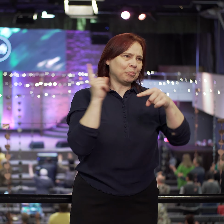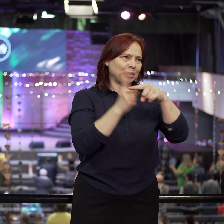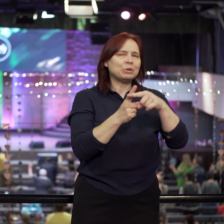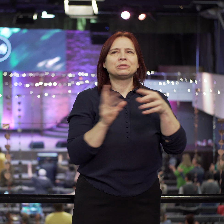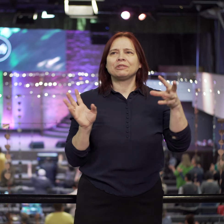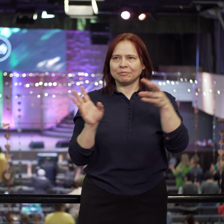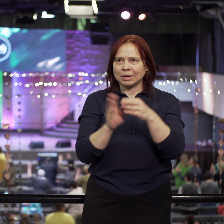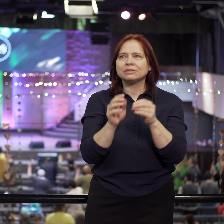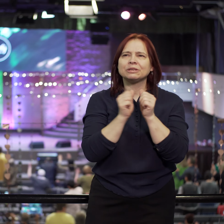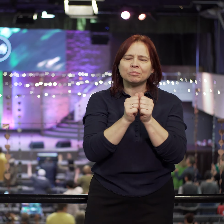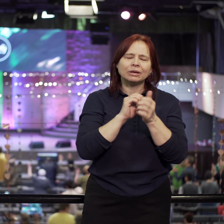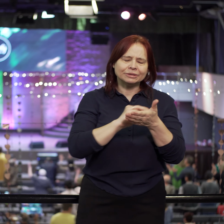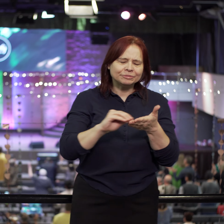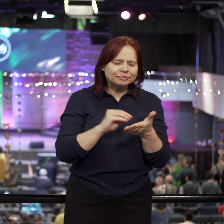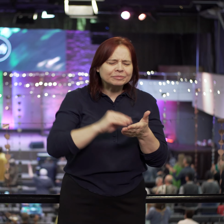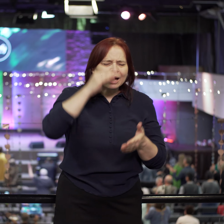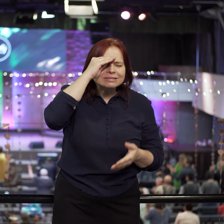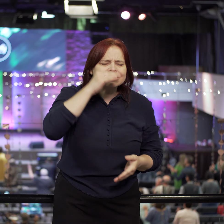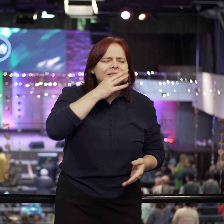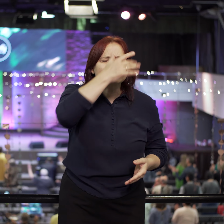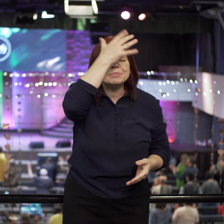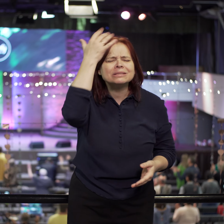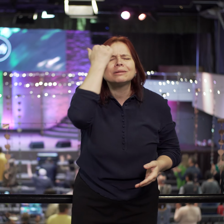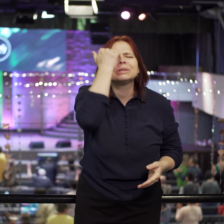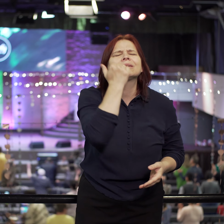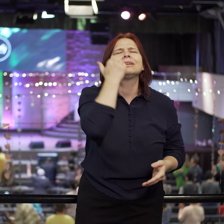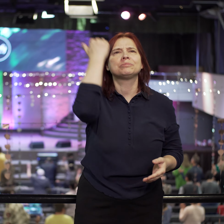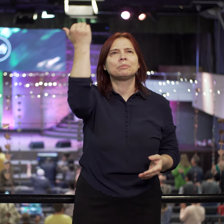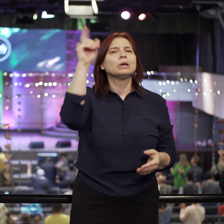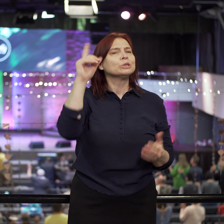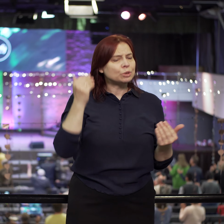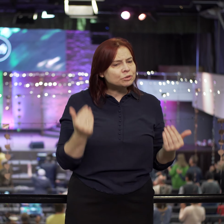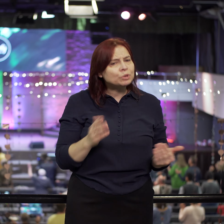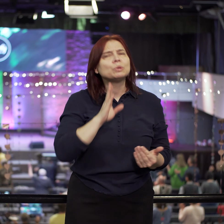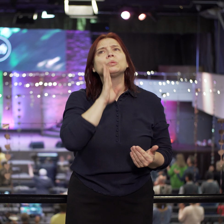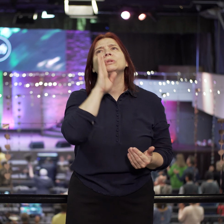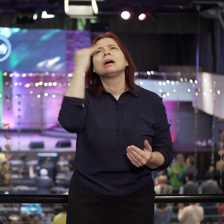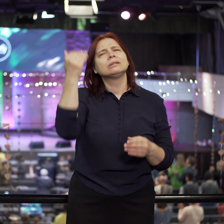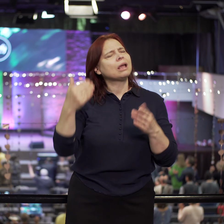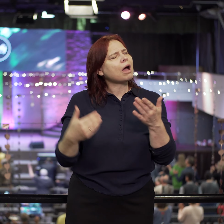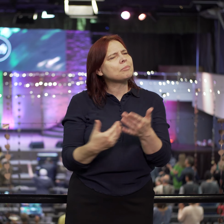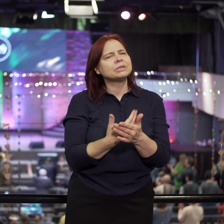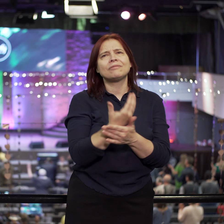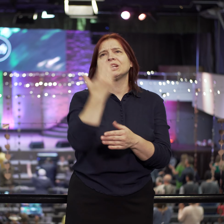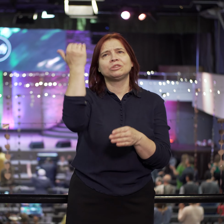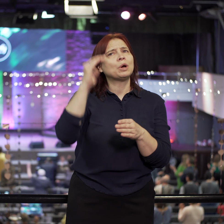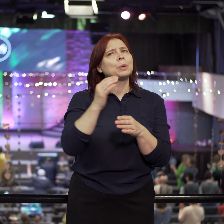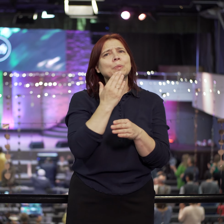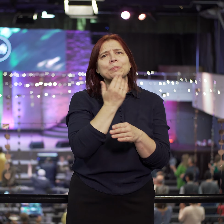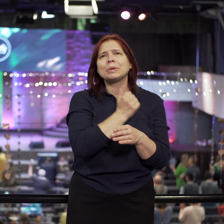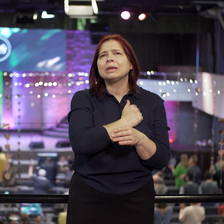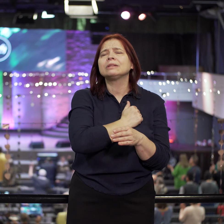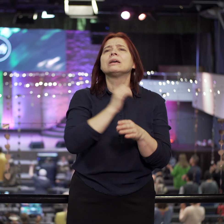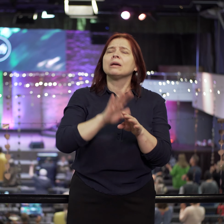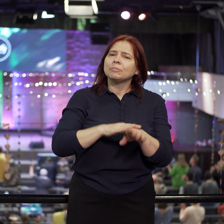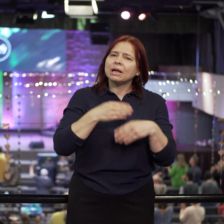Иисуса Христа мы благодарим Тебя, что в сегодняшнее утро Ты обновил свою милость, Ты обновил свою